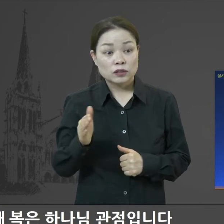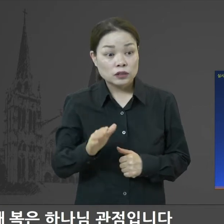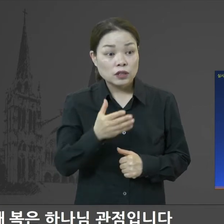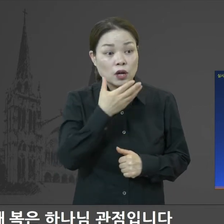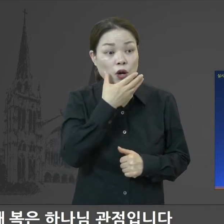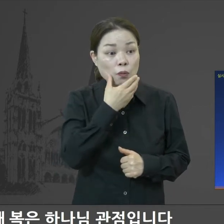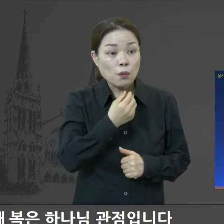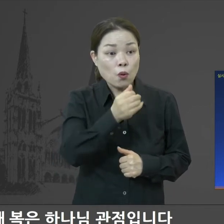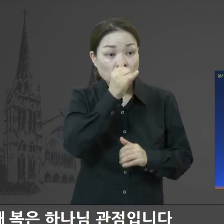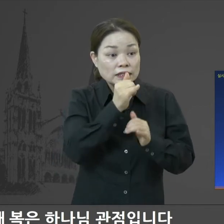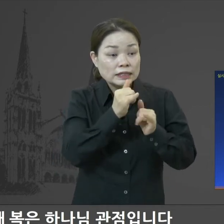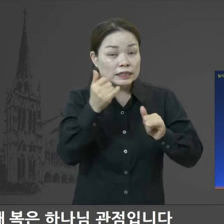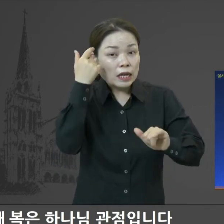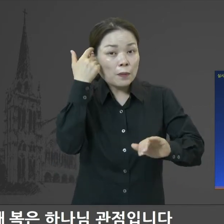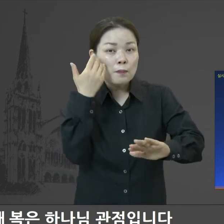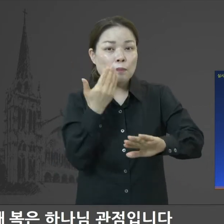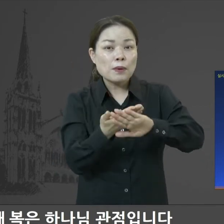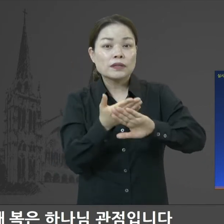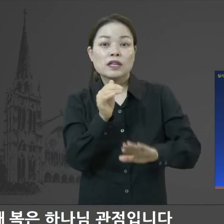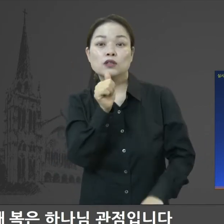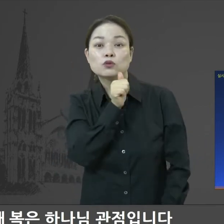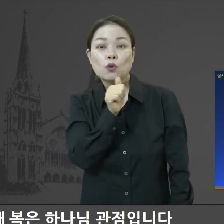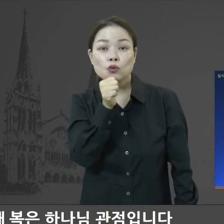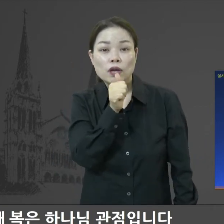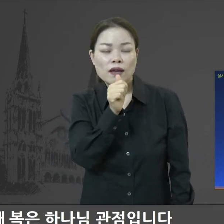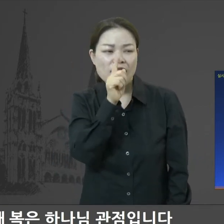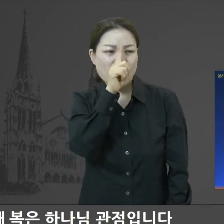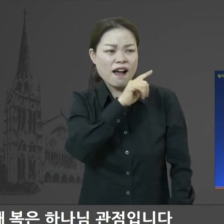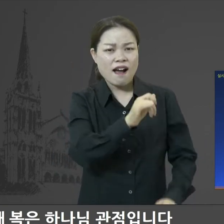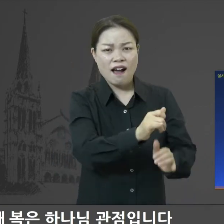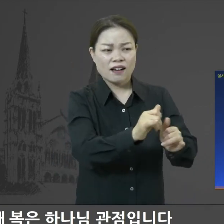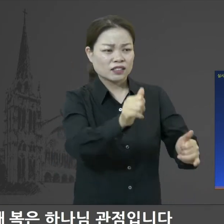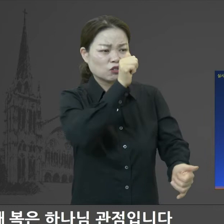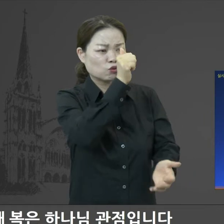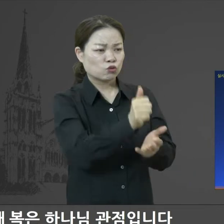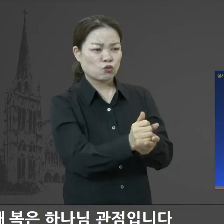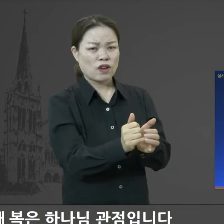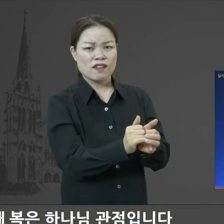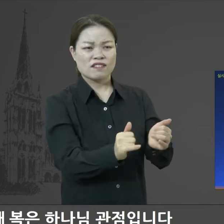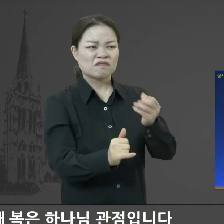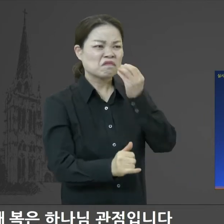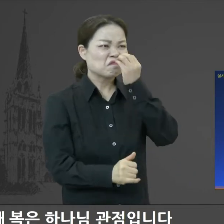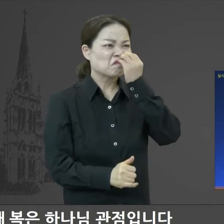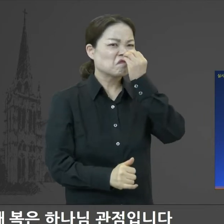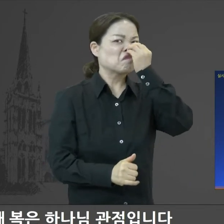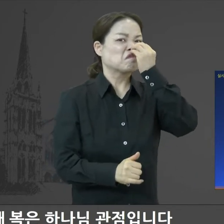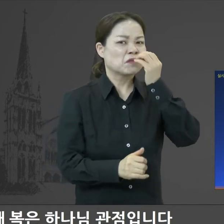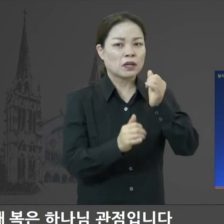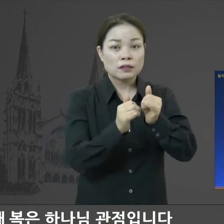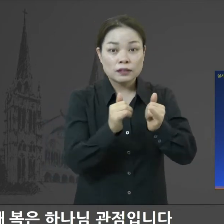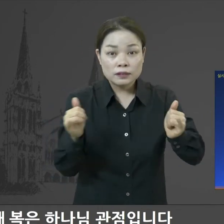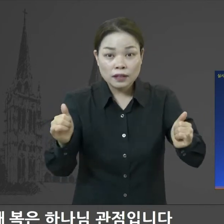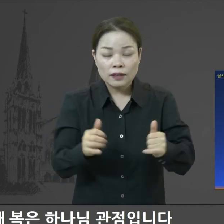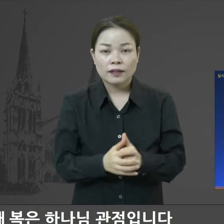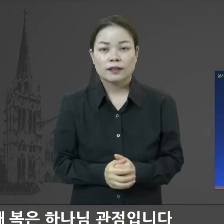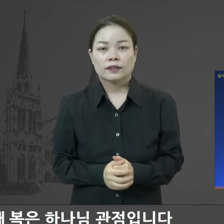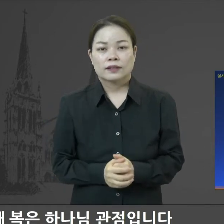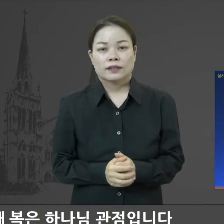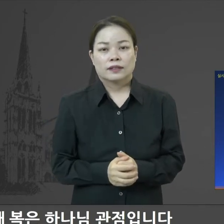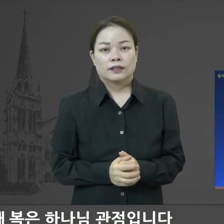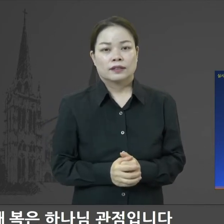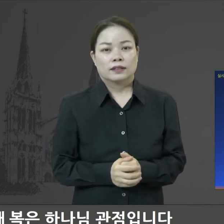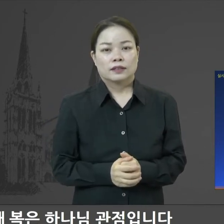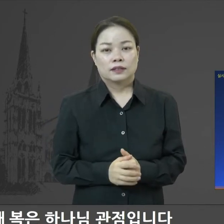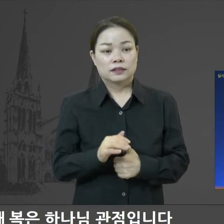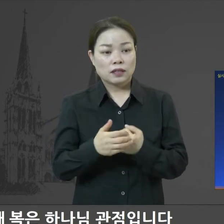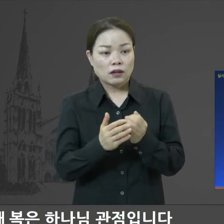복 있는 자의 반대말을 어떻게 소개하냐면 악인, 죄인, 오만한 자라고 소개합니다.